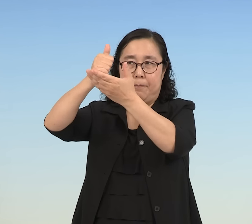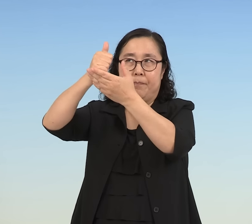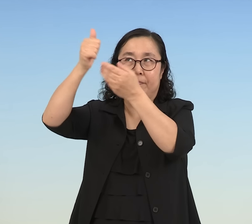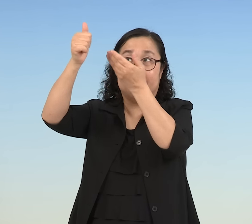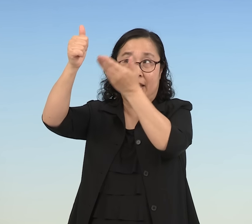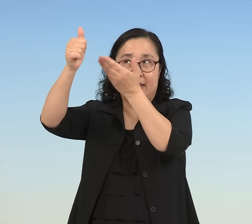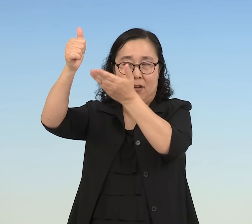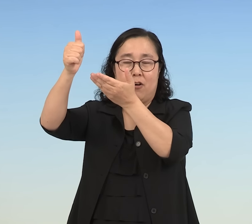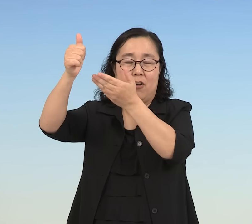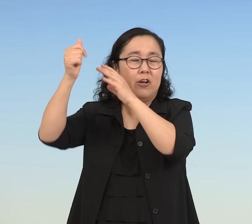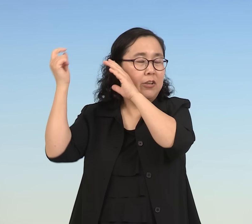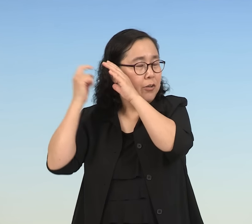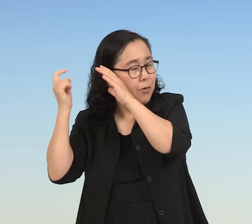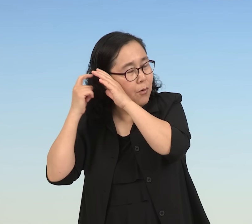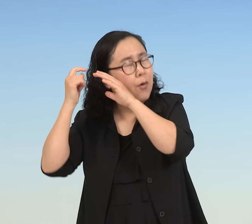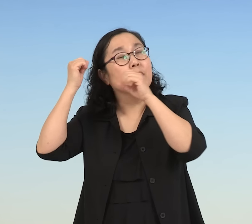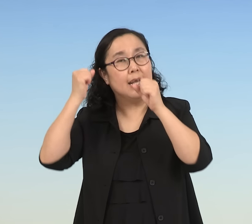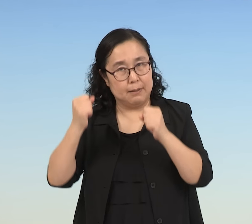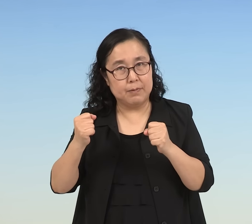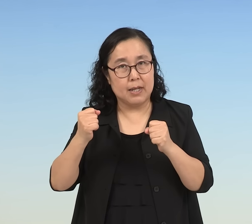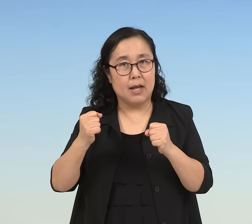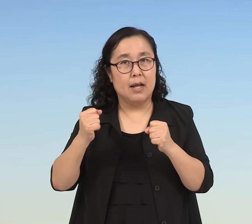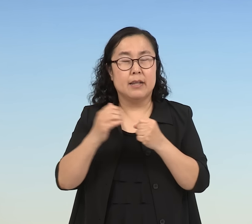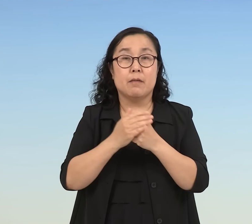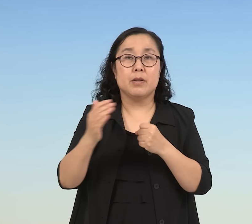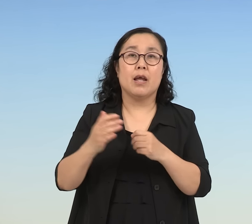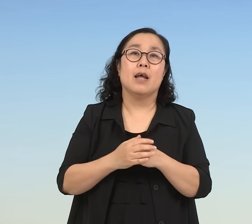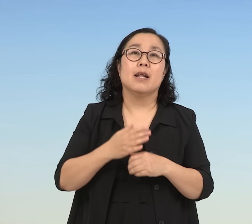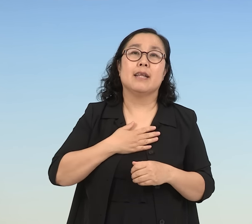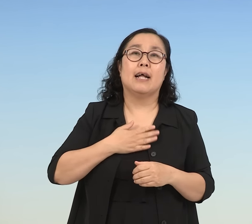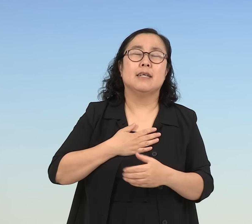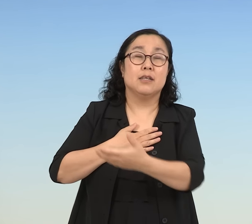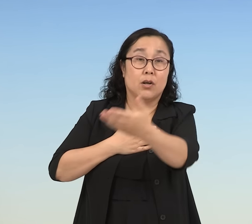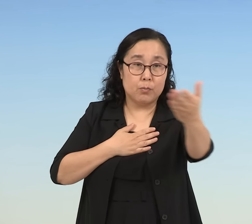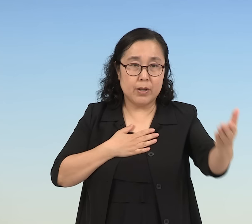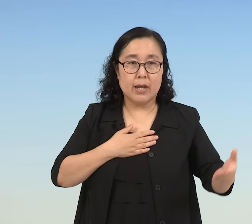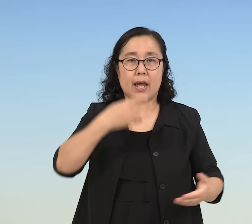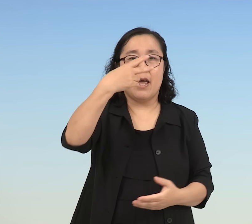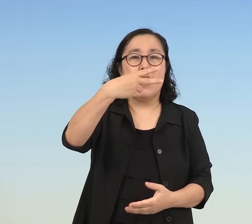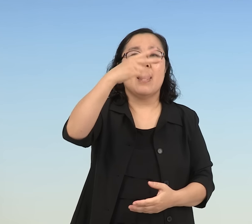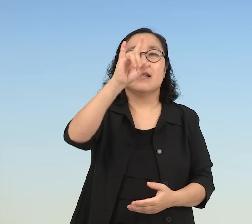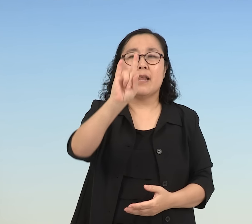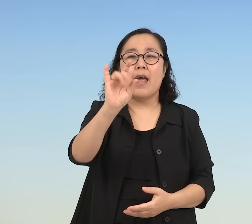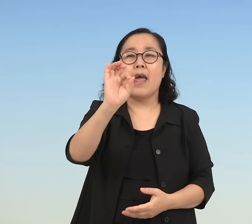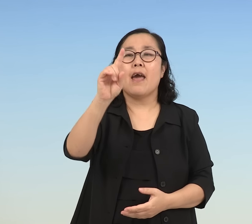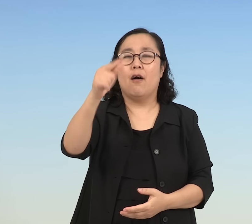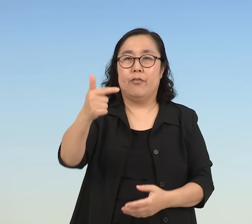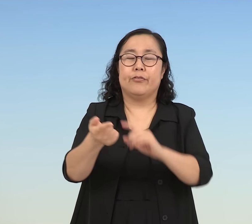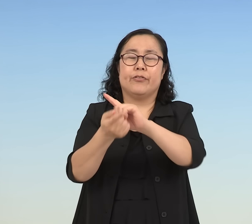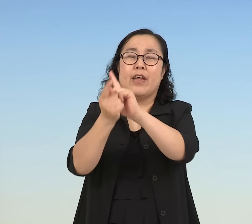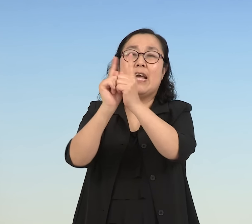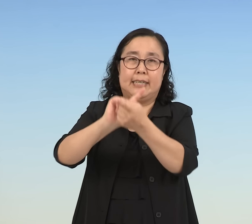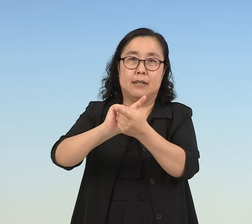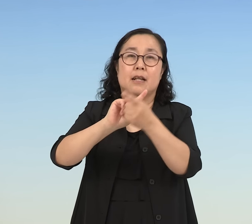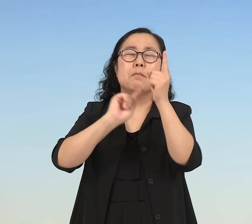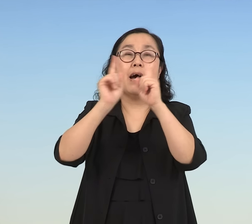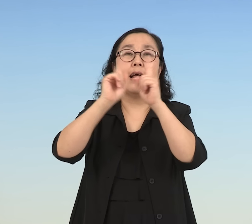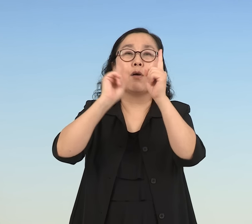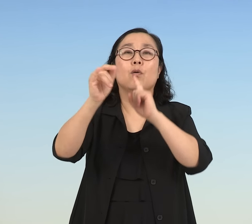아도나이 대신 하나님이 하신 거예요. 하나님이. 그래서 저는 지금 대언하는 거예요. 대언.